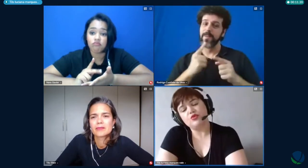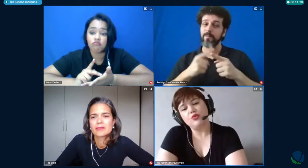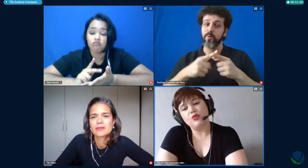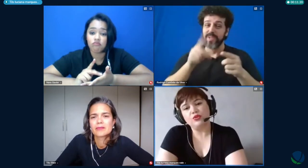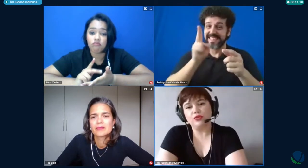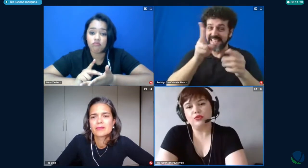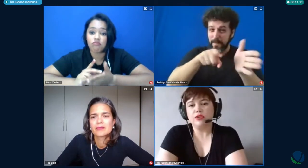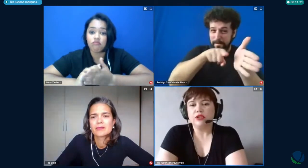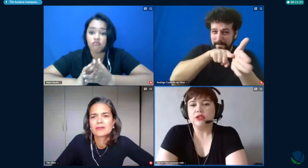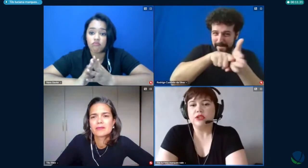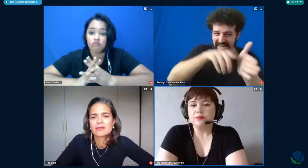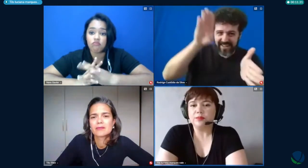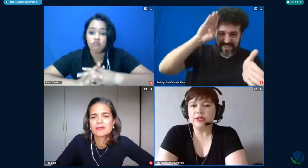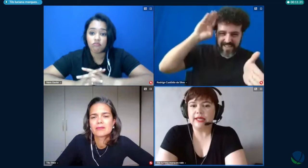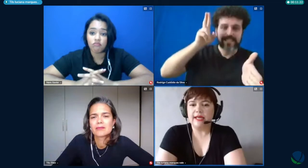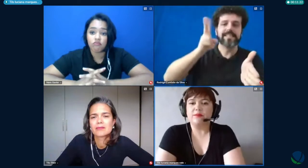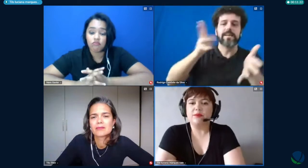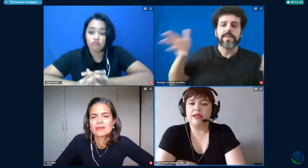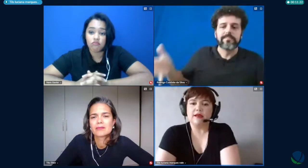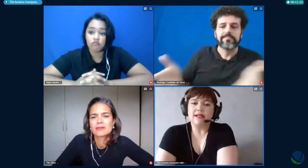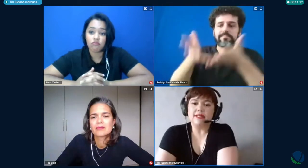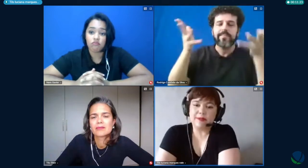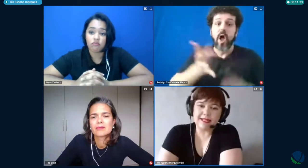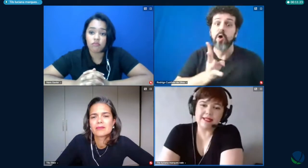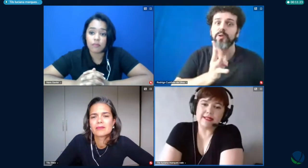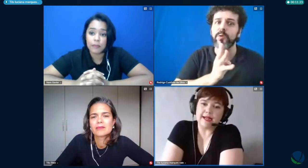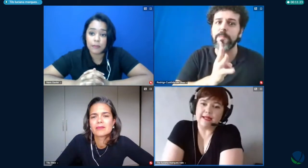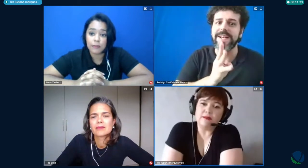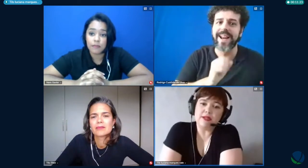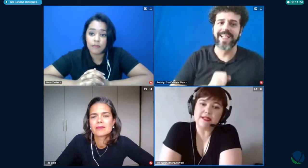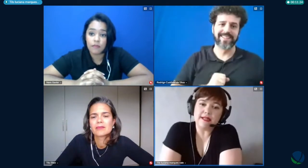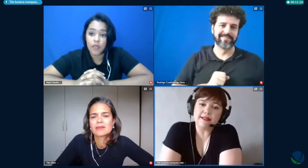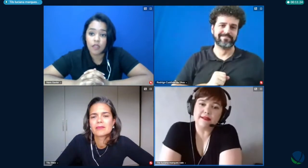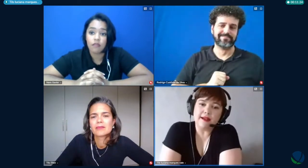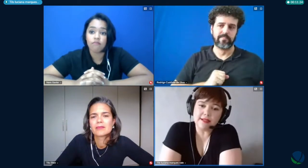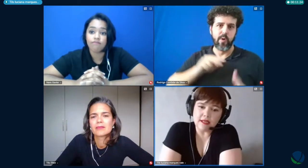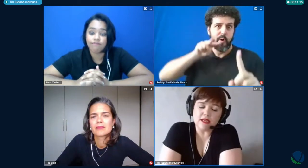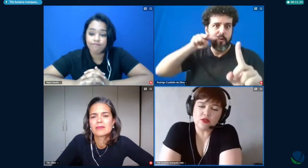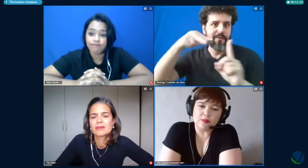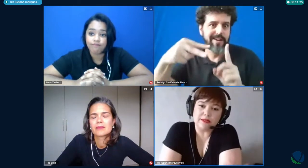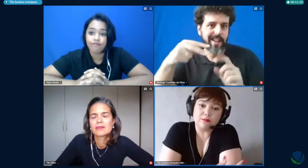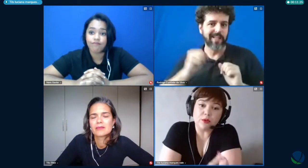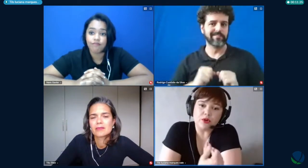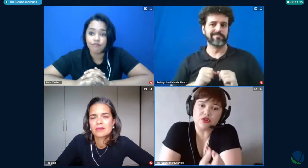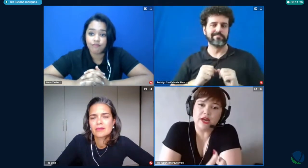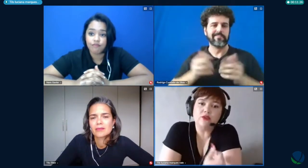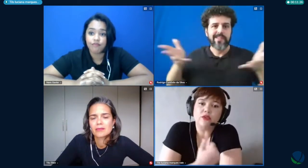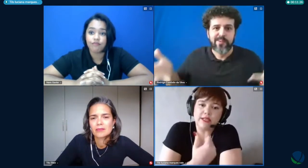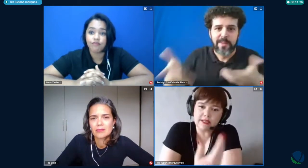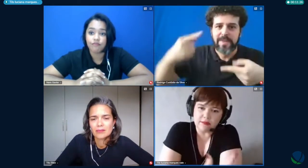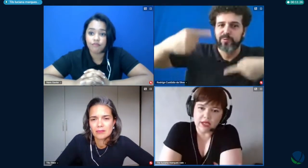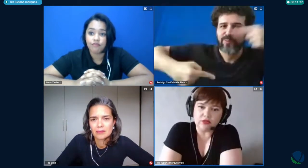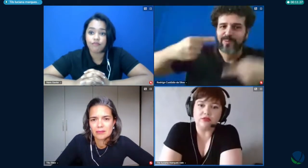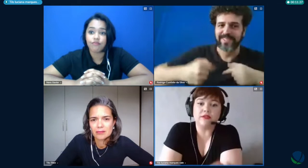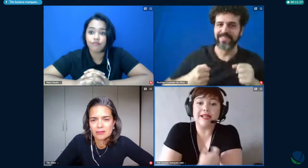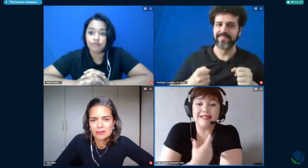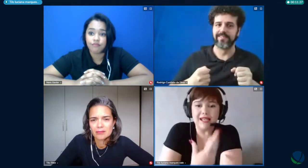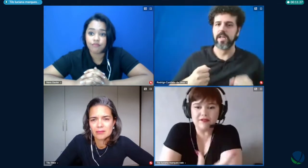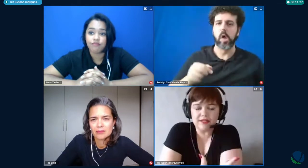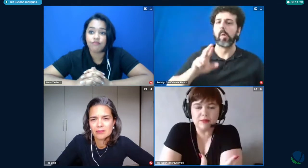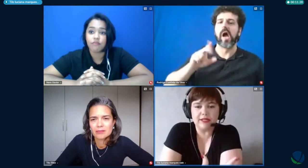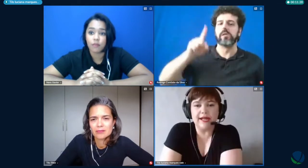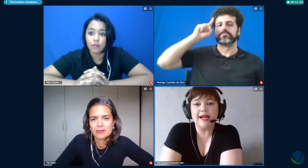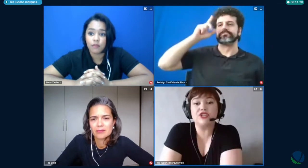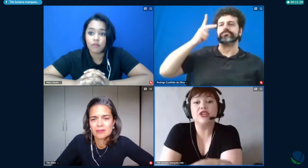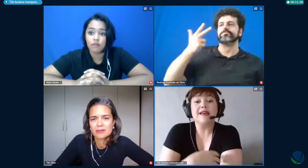Visibilizar o surdo. Por quê? Porque as pesquisas acadêmicas, elas trazem isso para proporcionar o conhecimento,